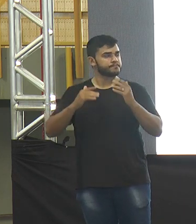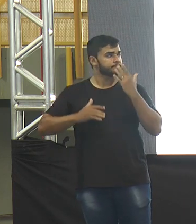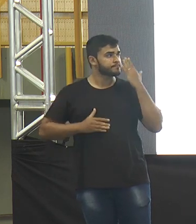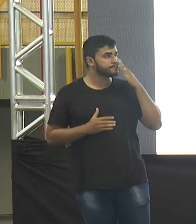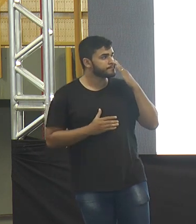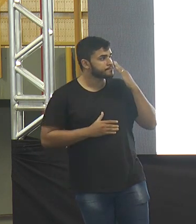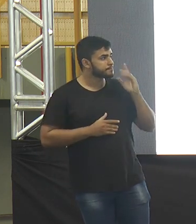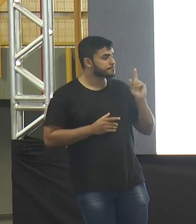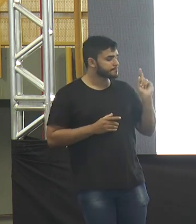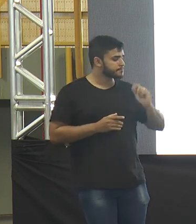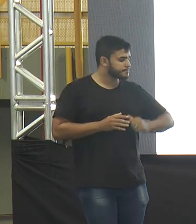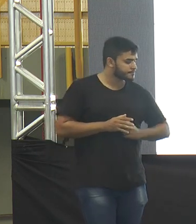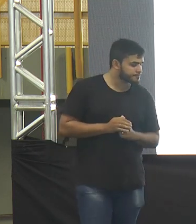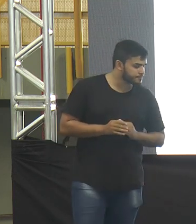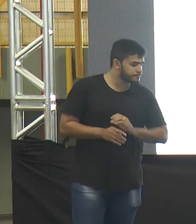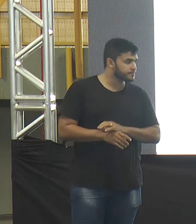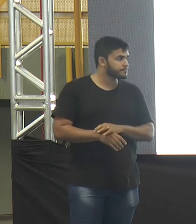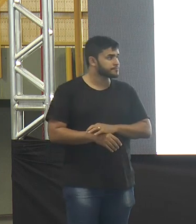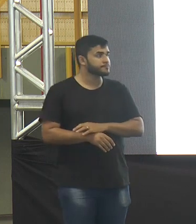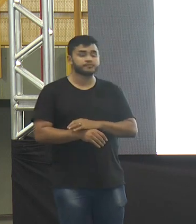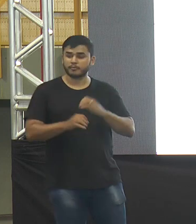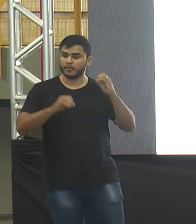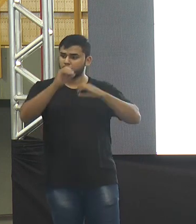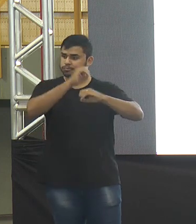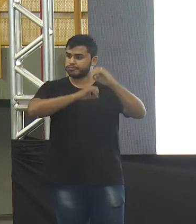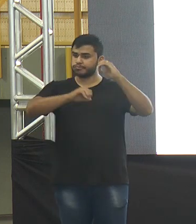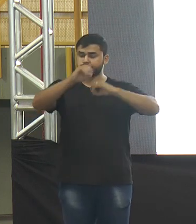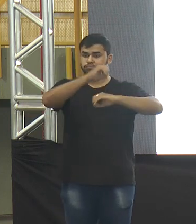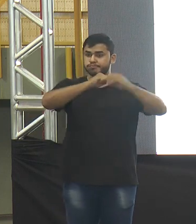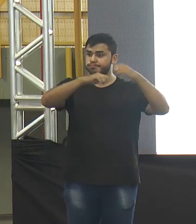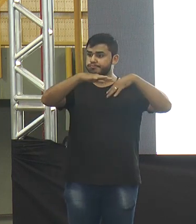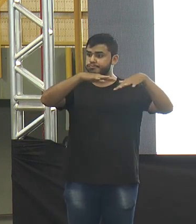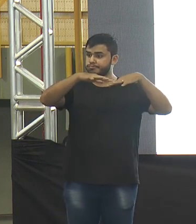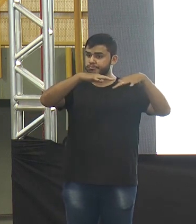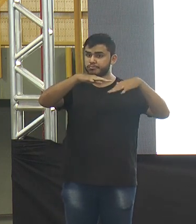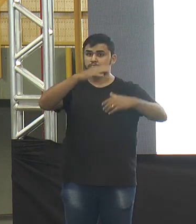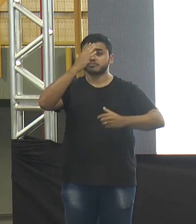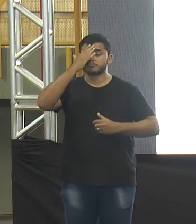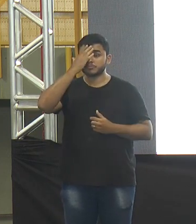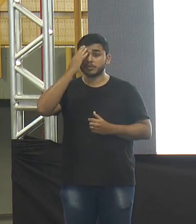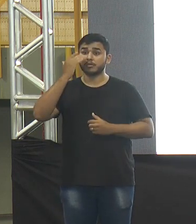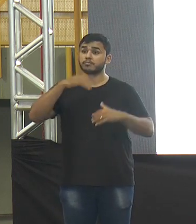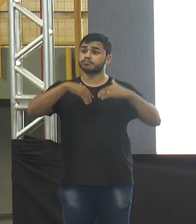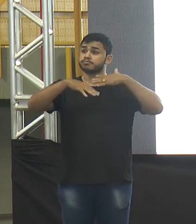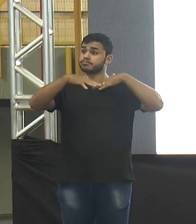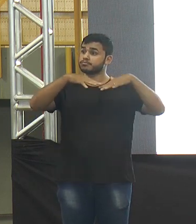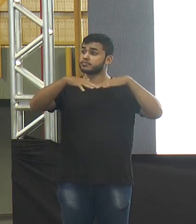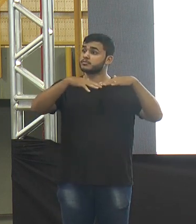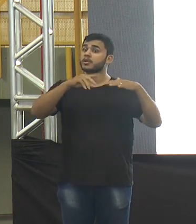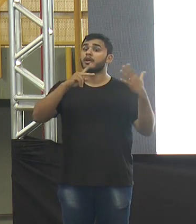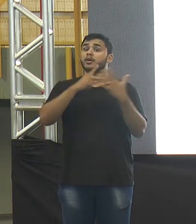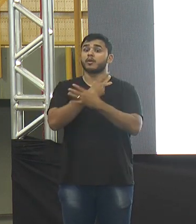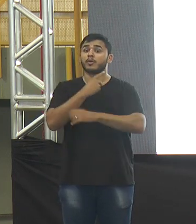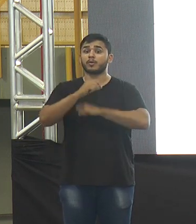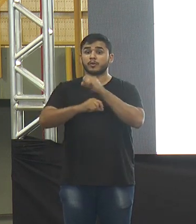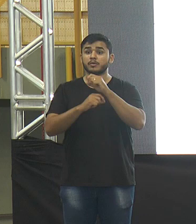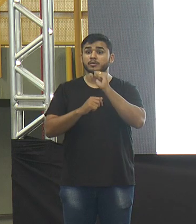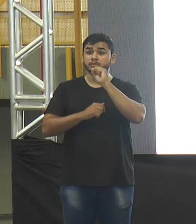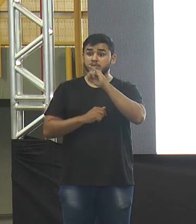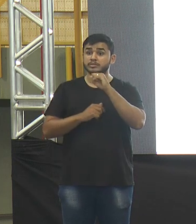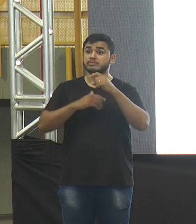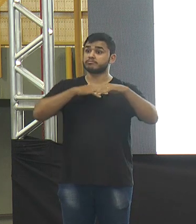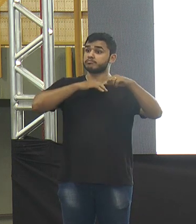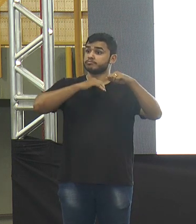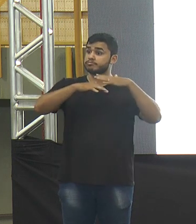podem observar, sempre você tem moléculas muito agitadas. Aí nessas moléculas muito agitadas, o que acontece? Quanto maior a